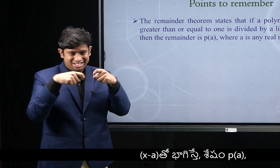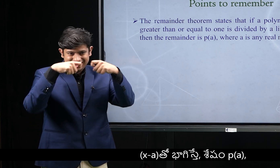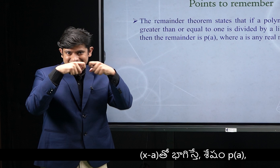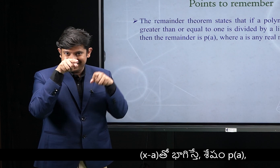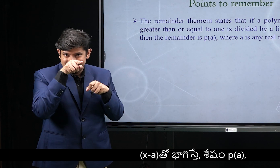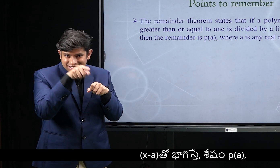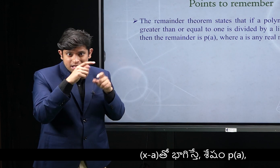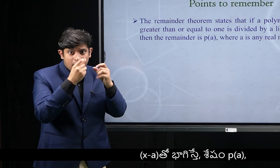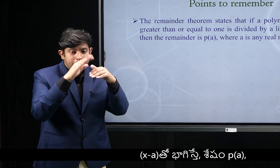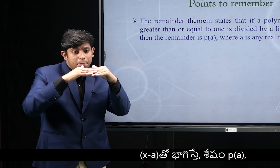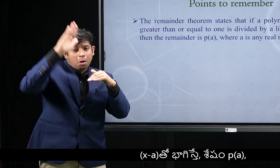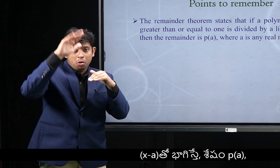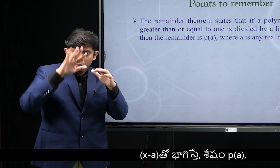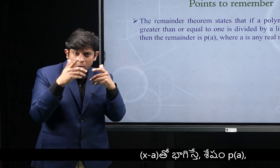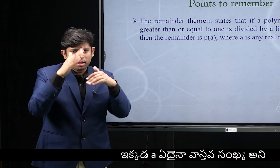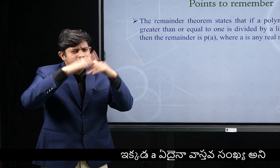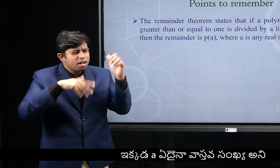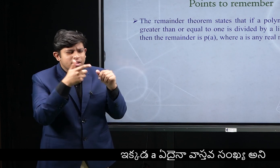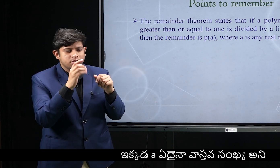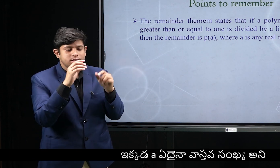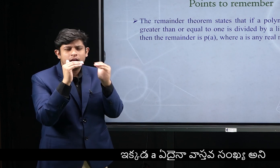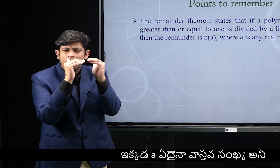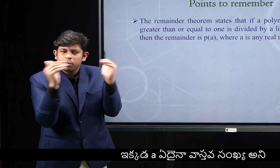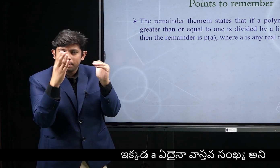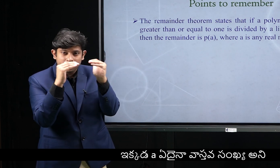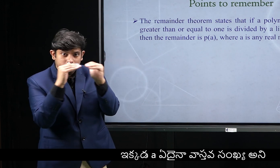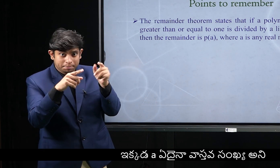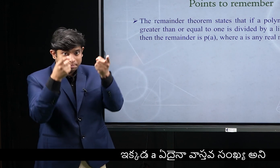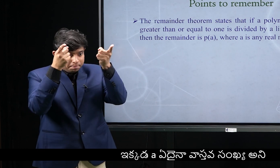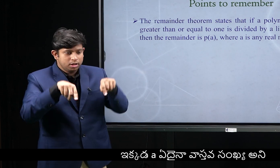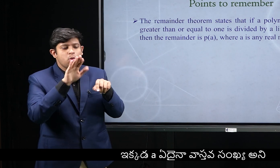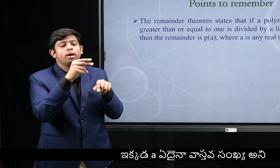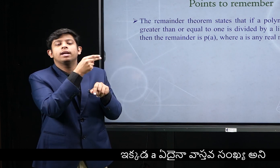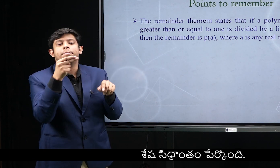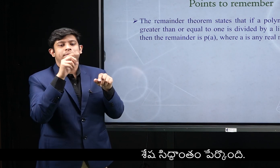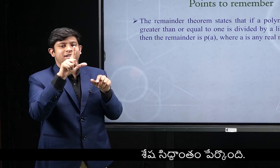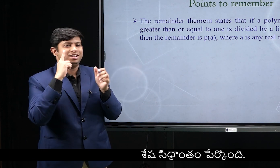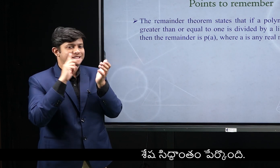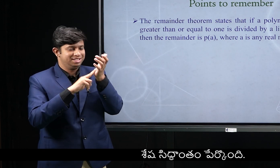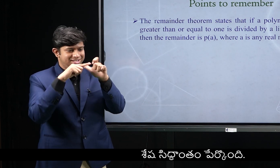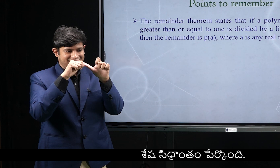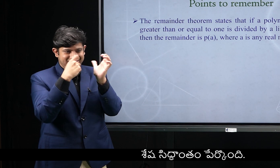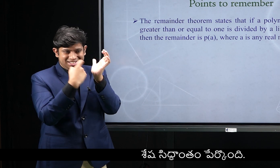భాగిస్తే శేషం p ఇంటూ a. ఇక్కడ a ఏదైనా వాస్తవ సంఖ్య అని శేష సిద్ధాంతం పేర్కొంది.